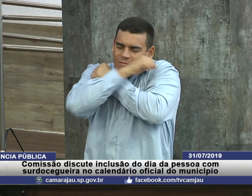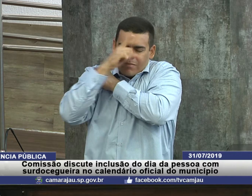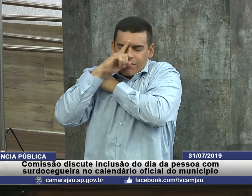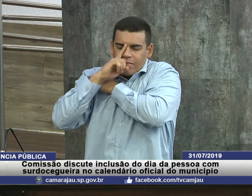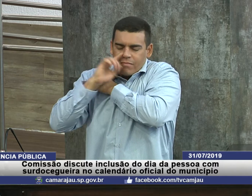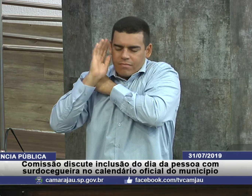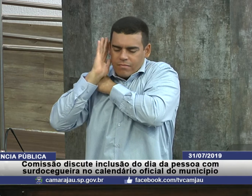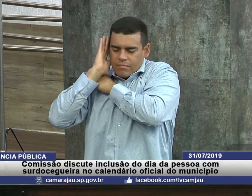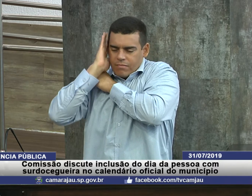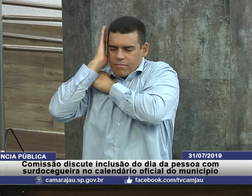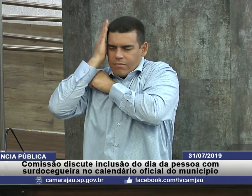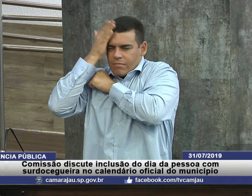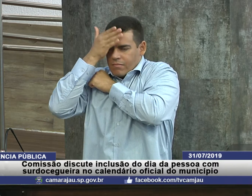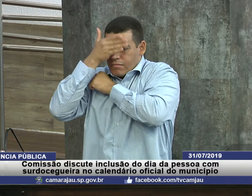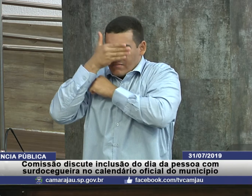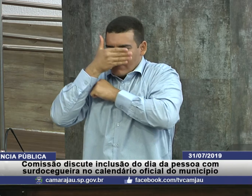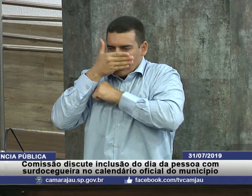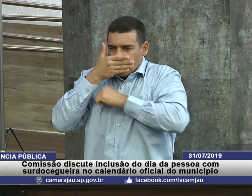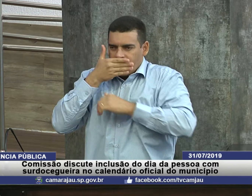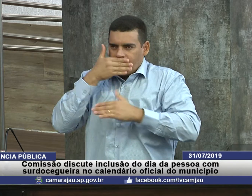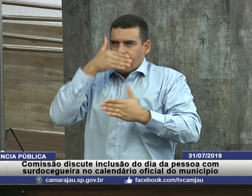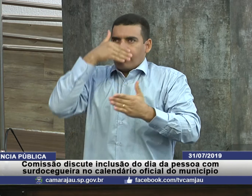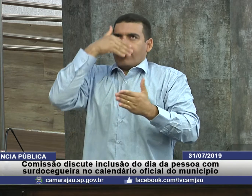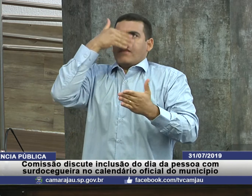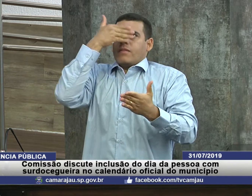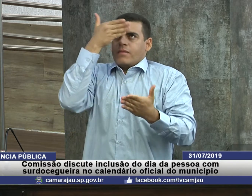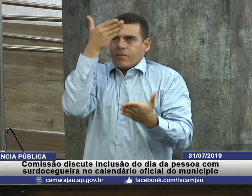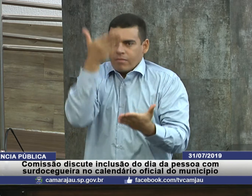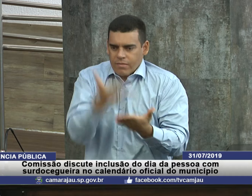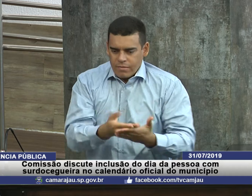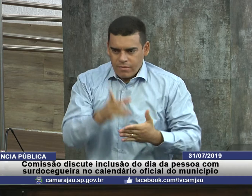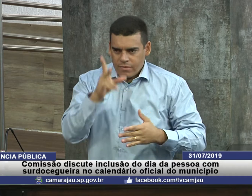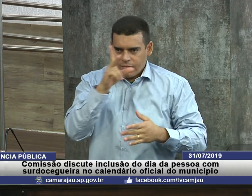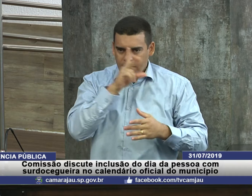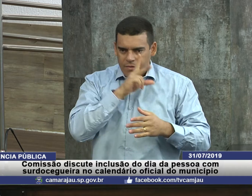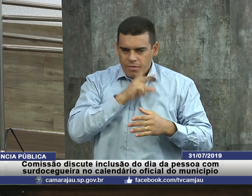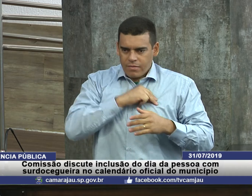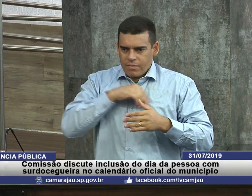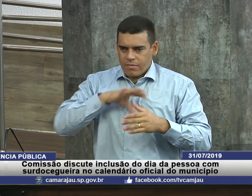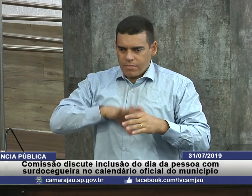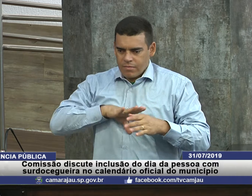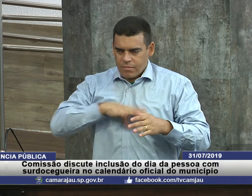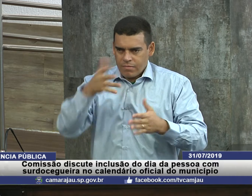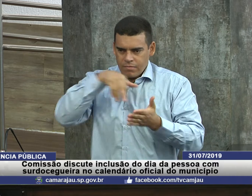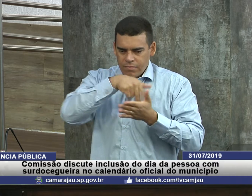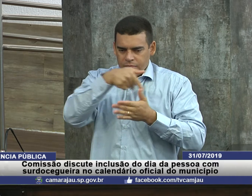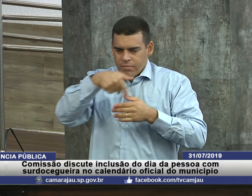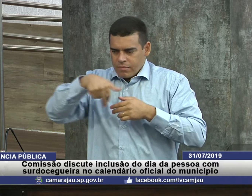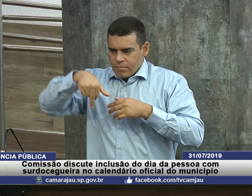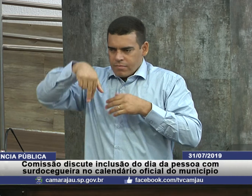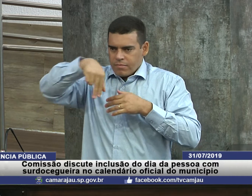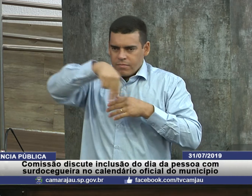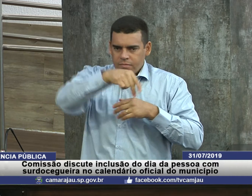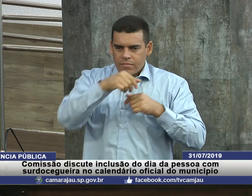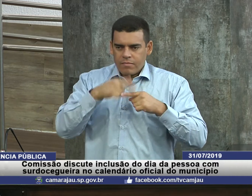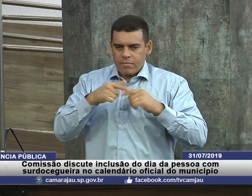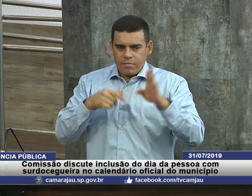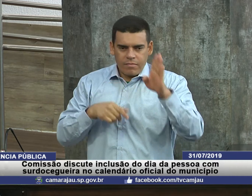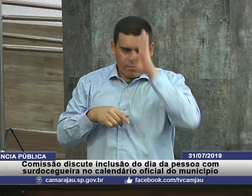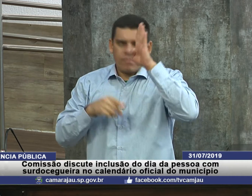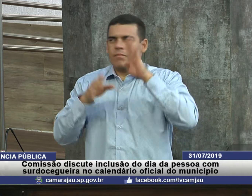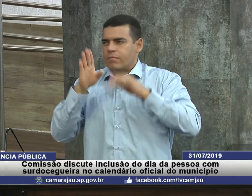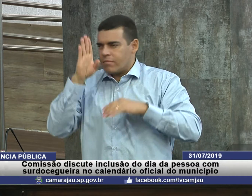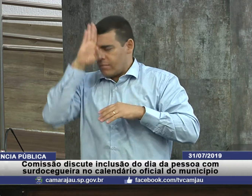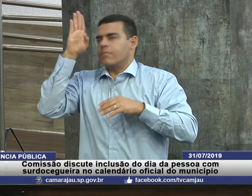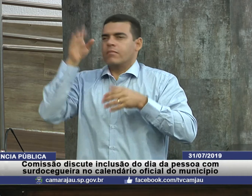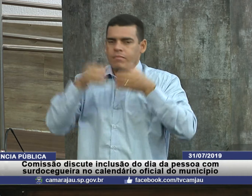tinham receio. Eu lembro que eu abraçava, às vezes, até alguns bichos ali, chorava ali junto com os animais, porque as pessoas